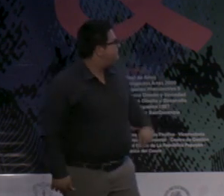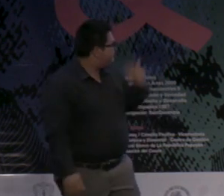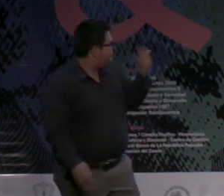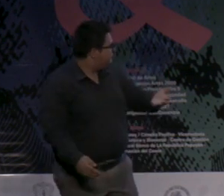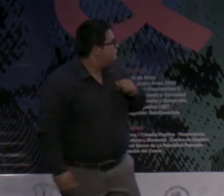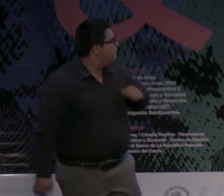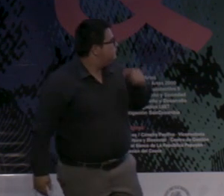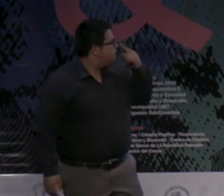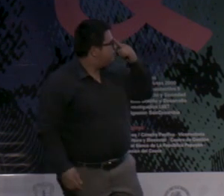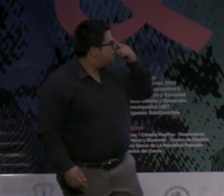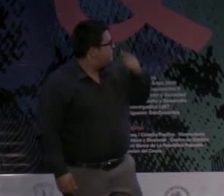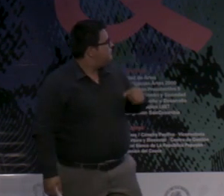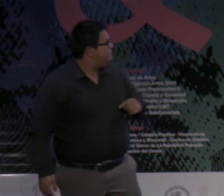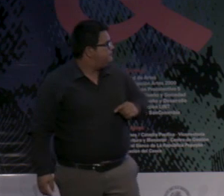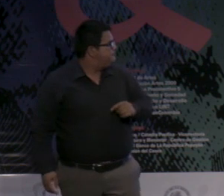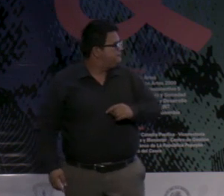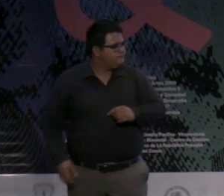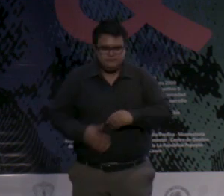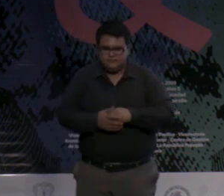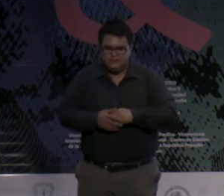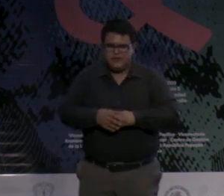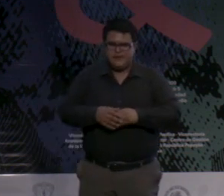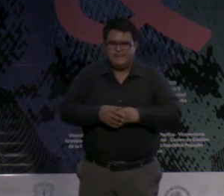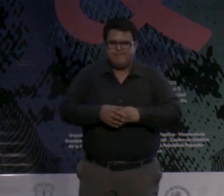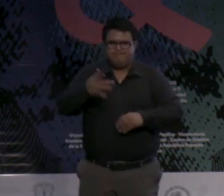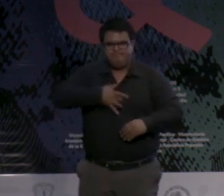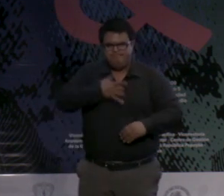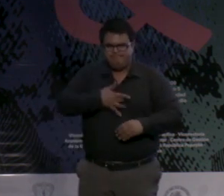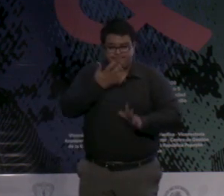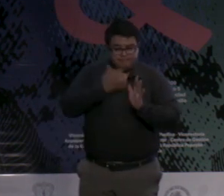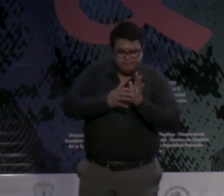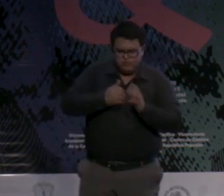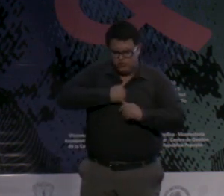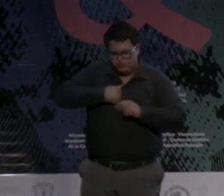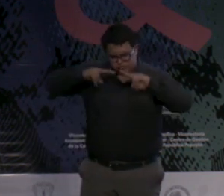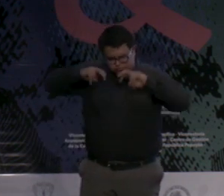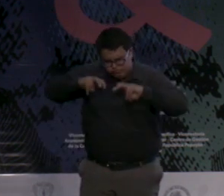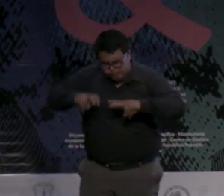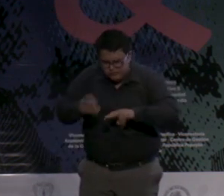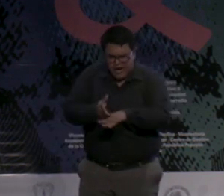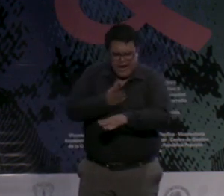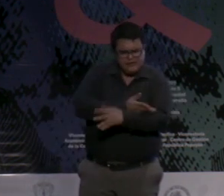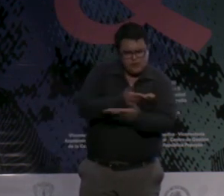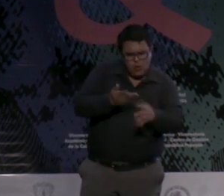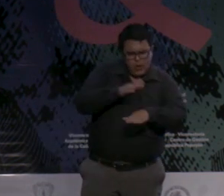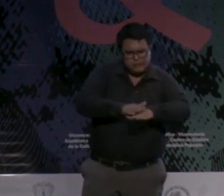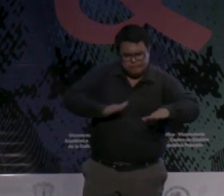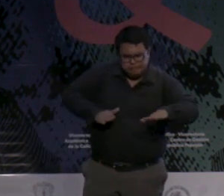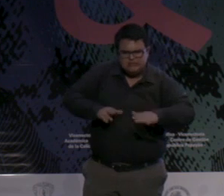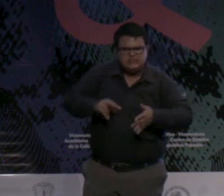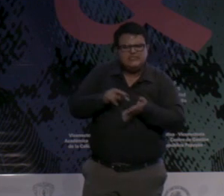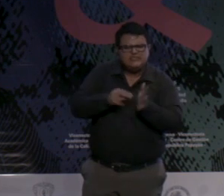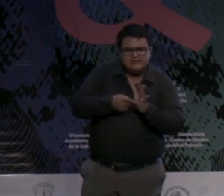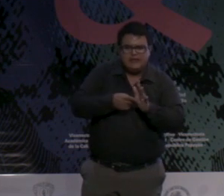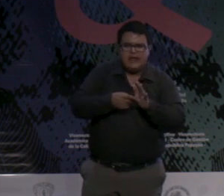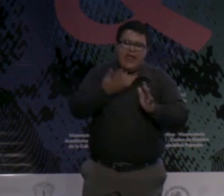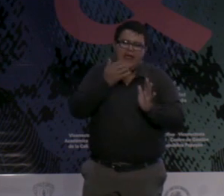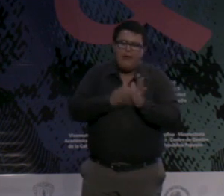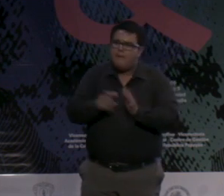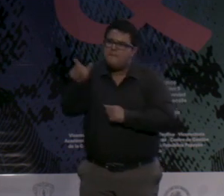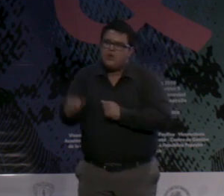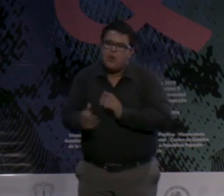Ahora, hay una condición importante que ha orientado estas investigaciones que les quiero plantear, y es la marginación espaciotemporal de los